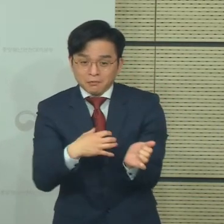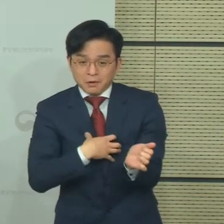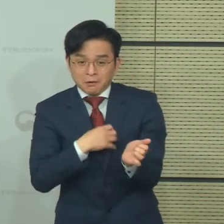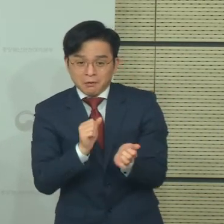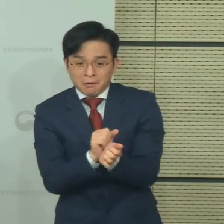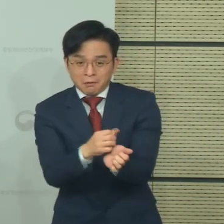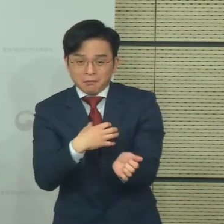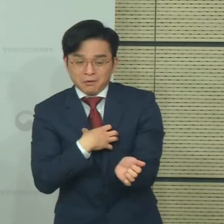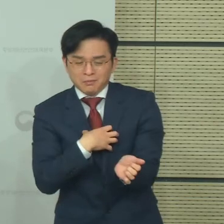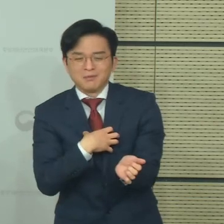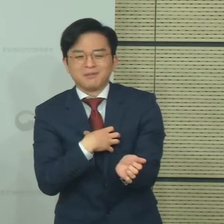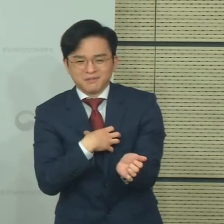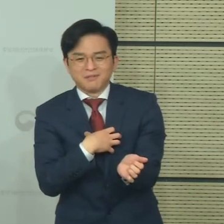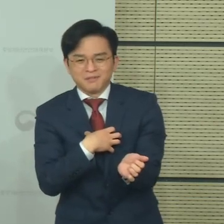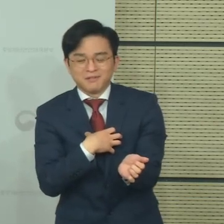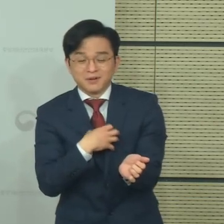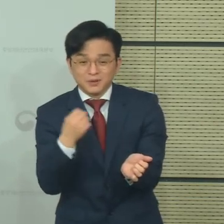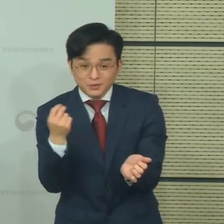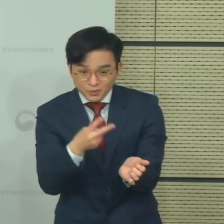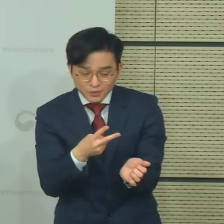검역이 강화됨으로 인해서